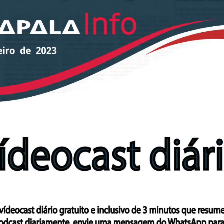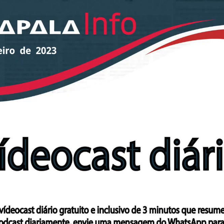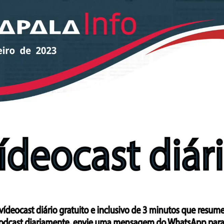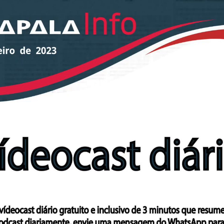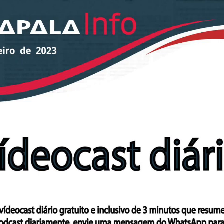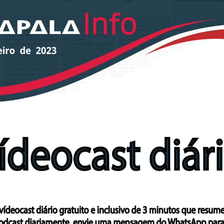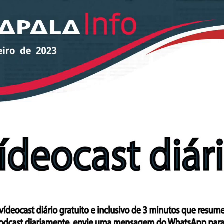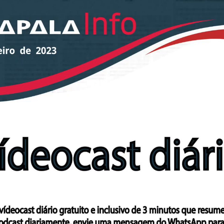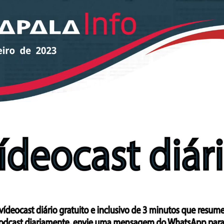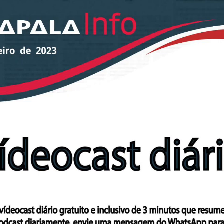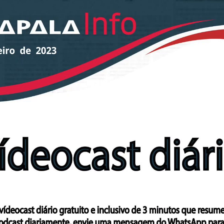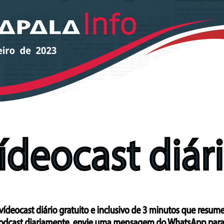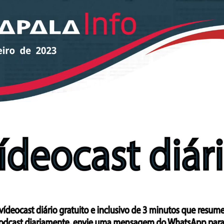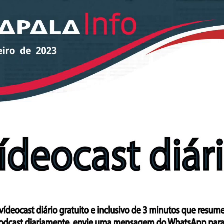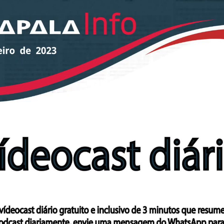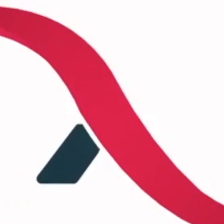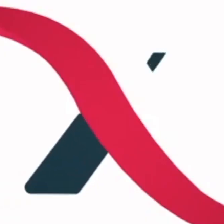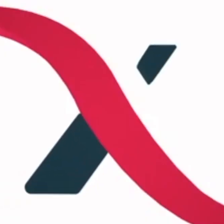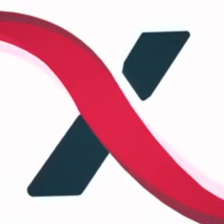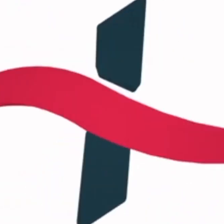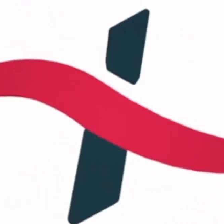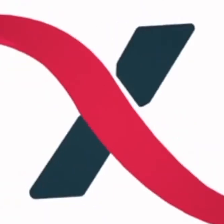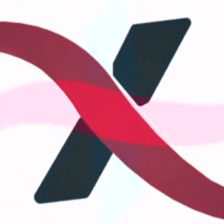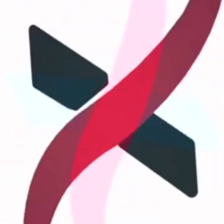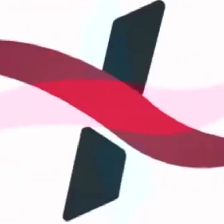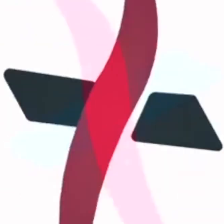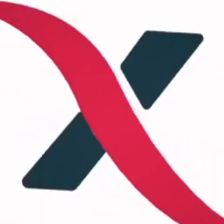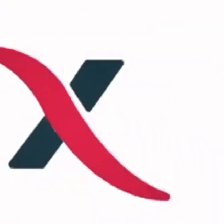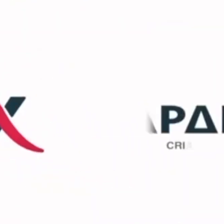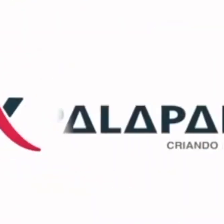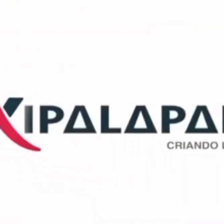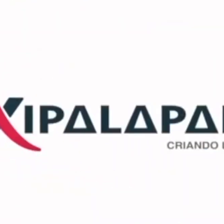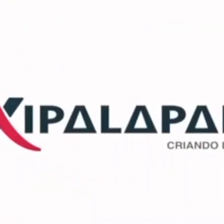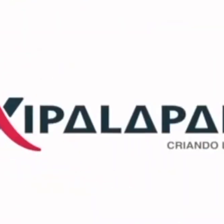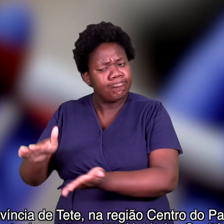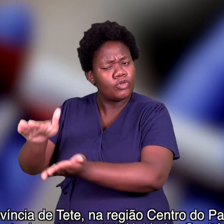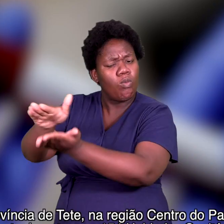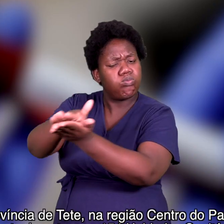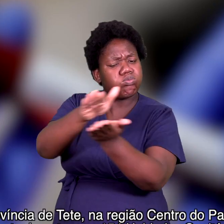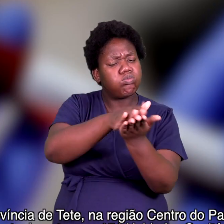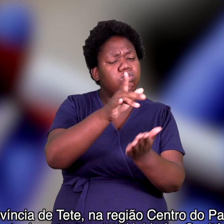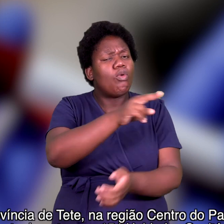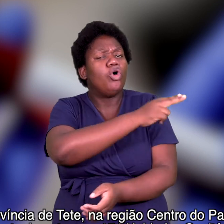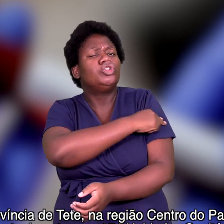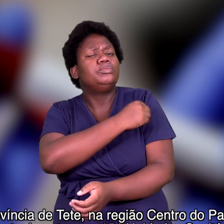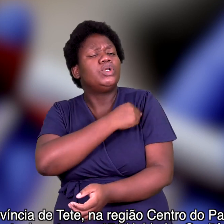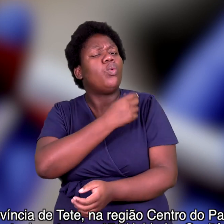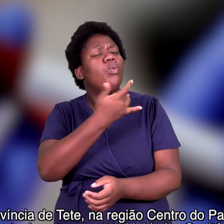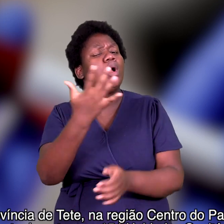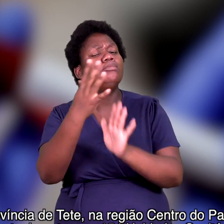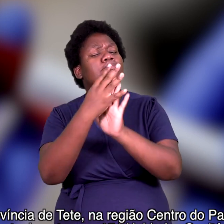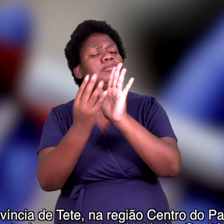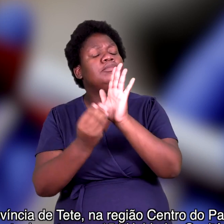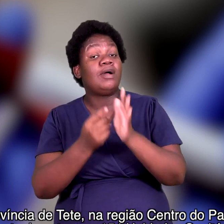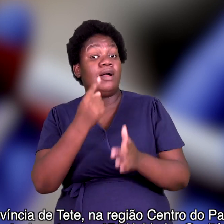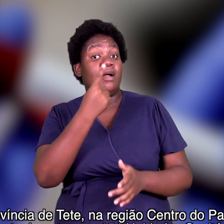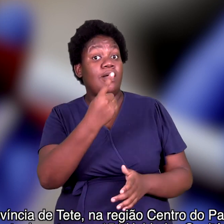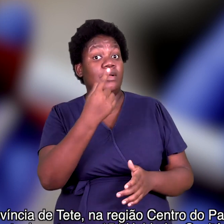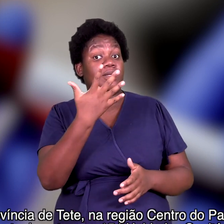Xipalapala Info, edição 25 de janeiro. A província de Tete, na região centro do país,